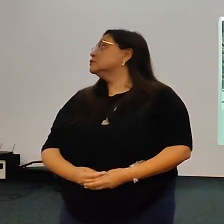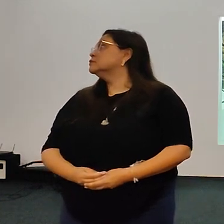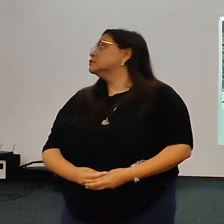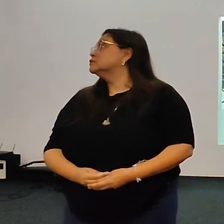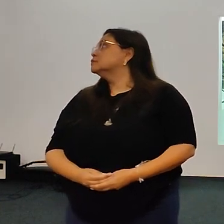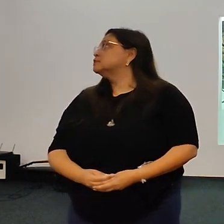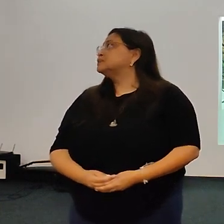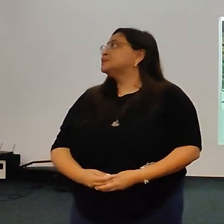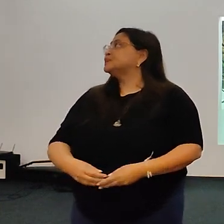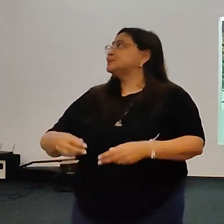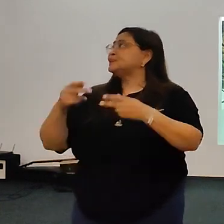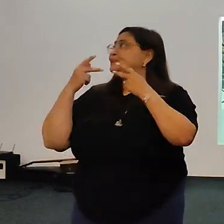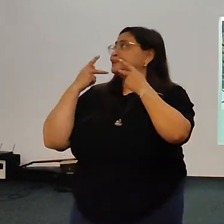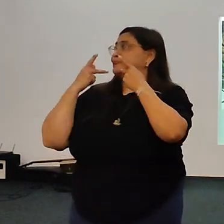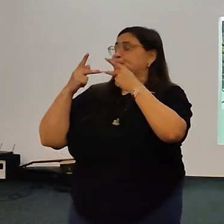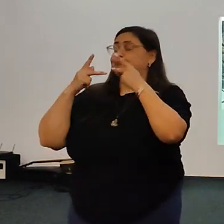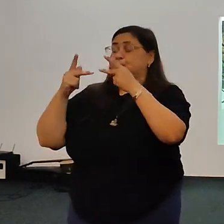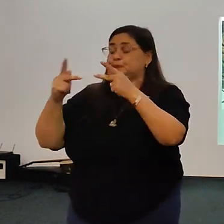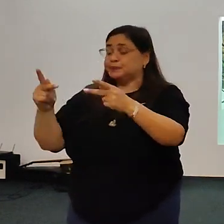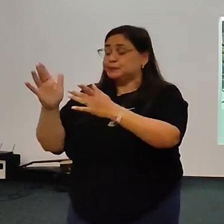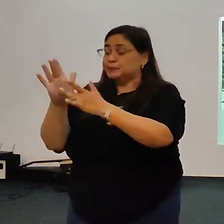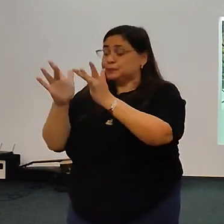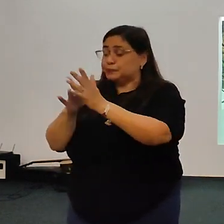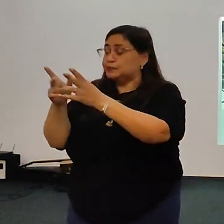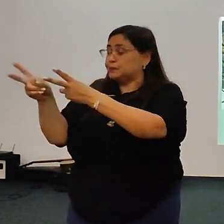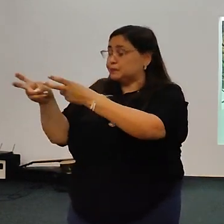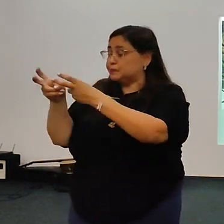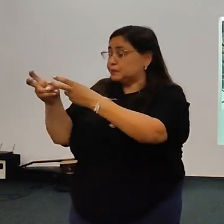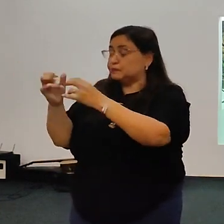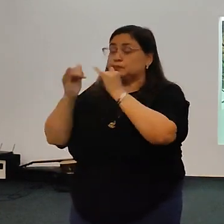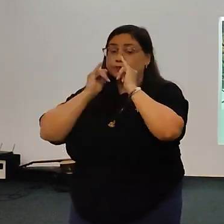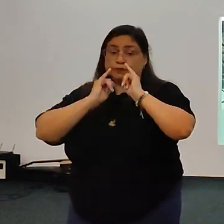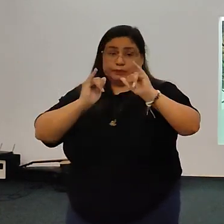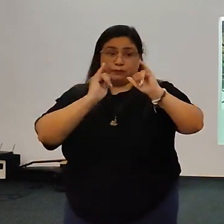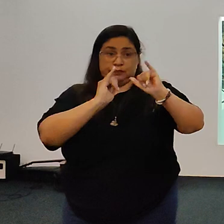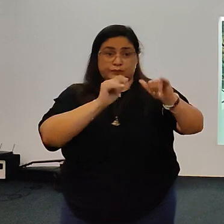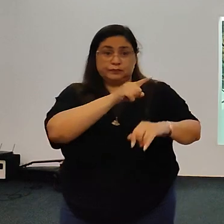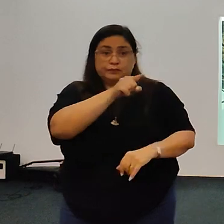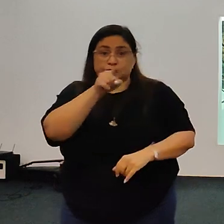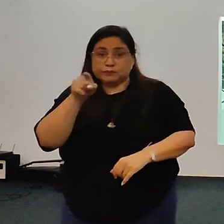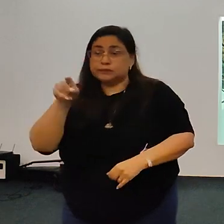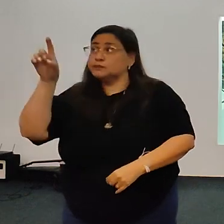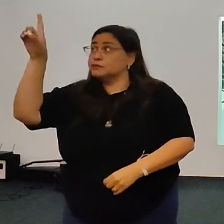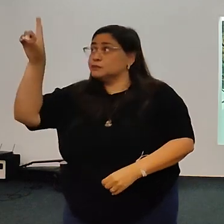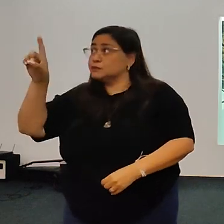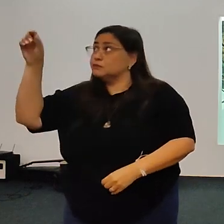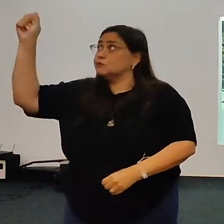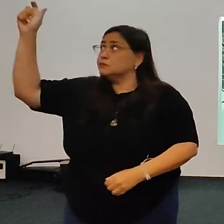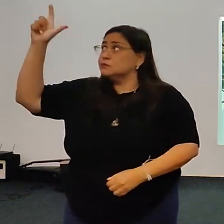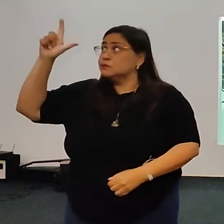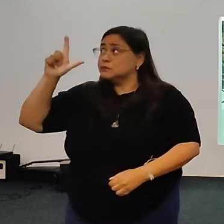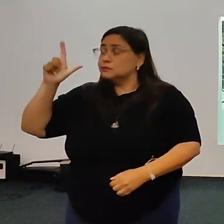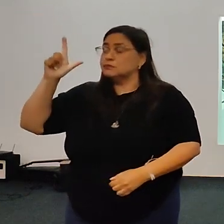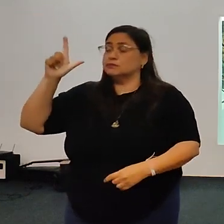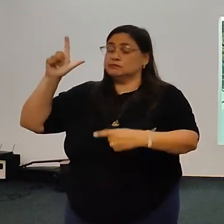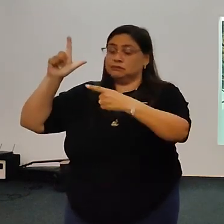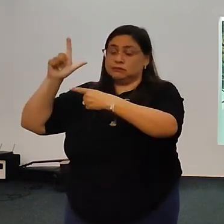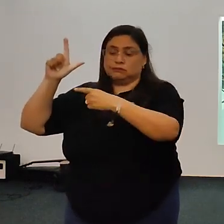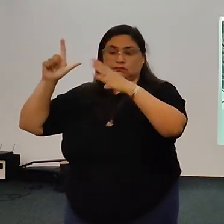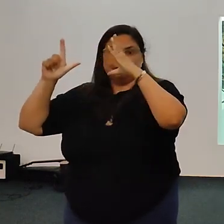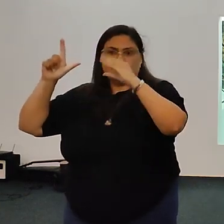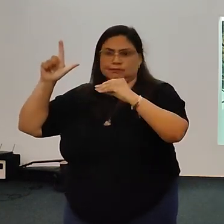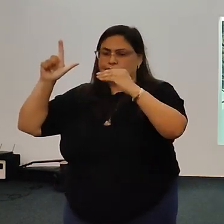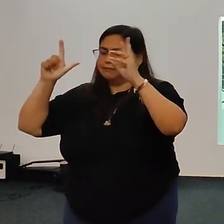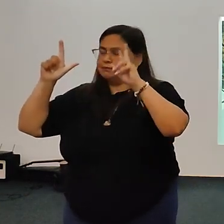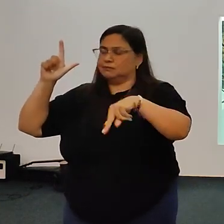Esta é a mensagem que dele ouvimos e transmitimos a vocês. Deus é luz, e nele não há